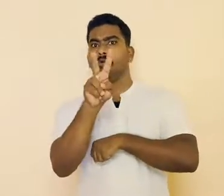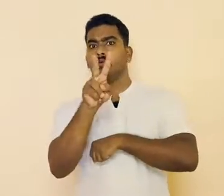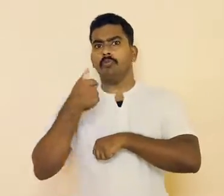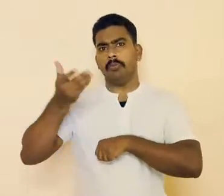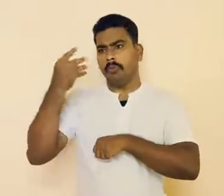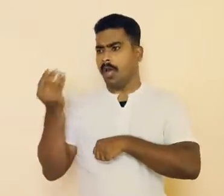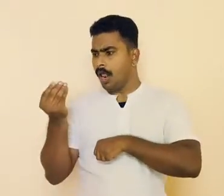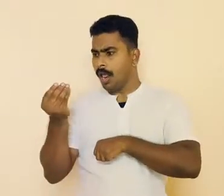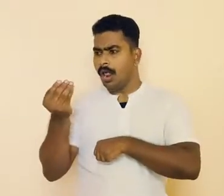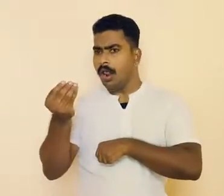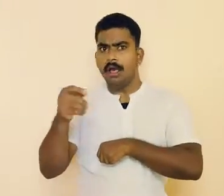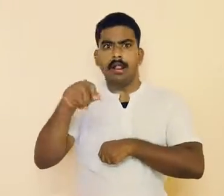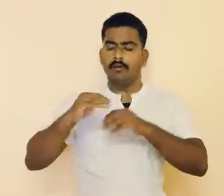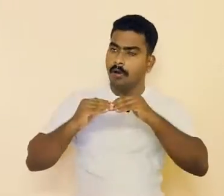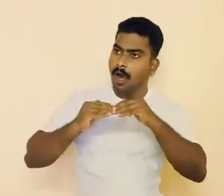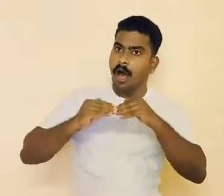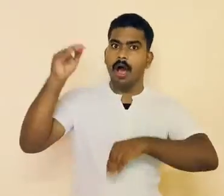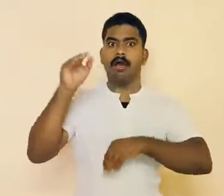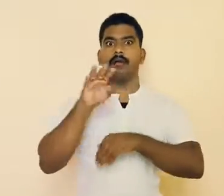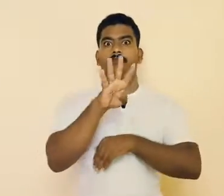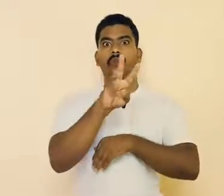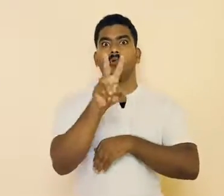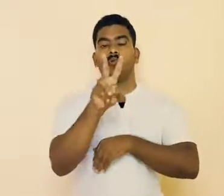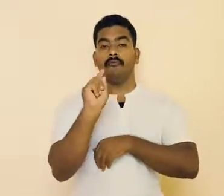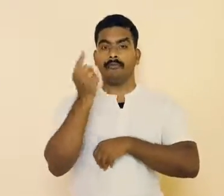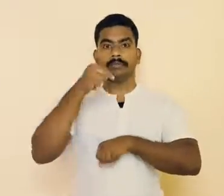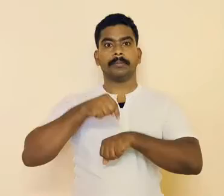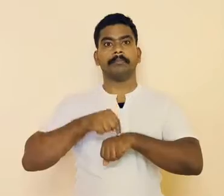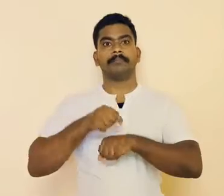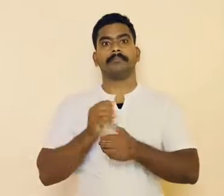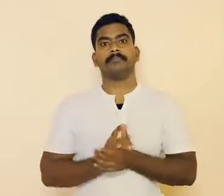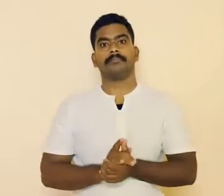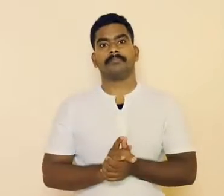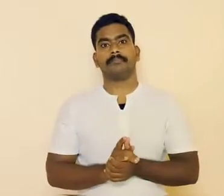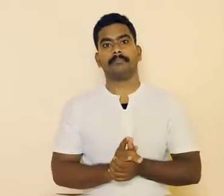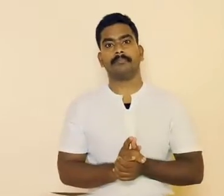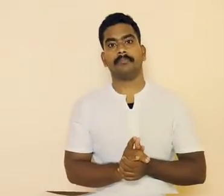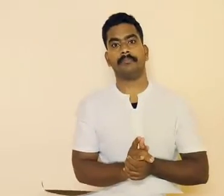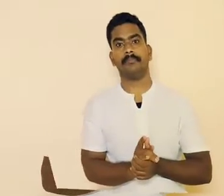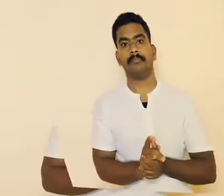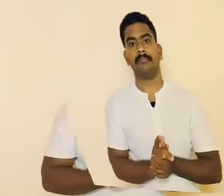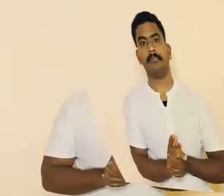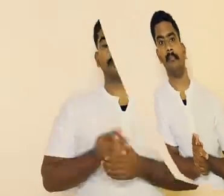ഇതുവരെയുള്ളതിൽ വെച്ച് ഏറ്റവും കൂടുതൽ രോഗബാധ സംസ്ഥാനത്ത് റിപ്പോർട്ട് ചെയ്ത ദിവസമാണ്.